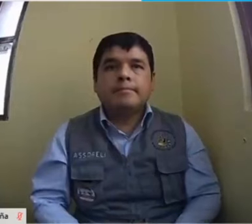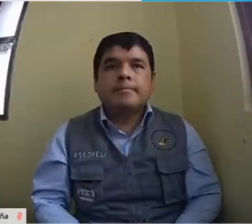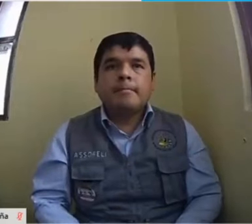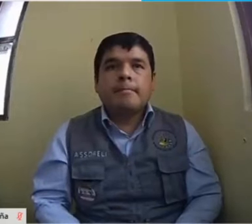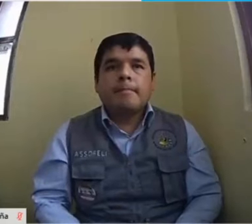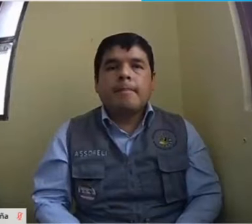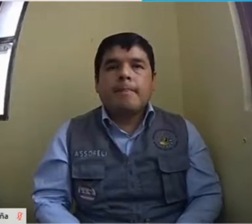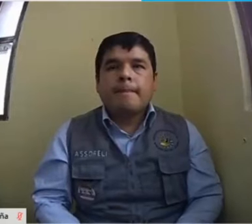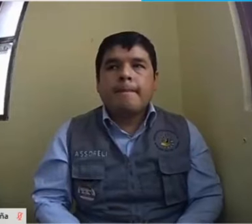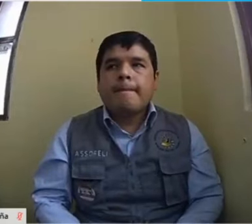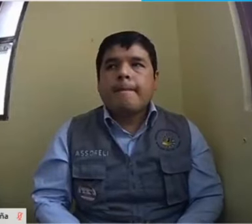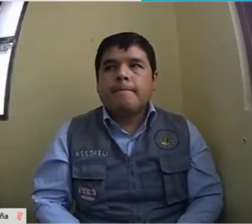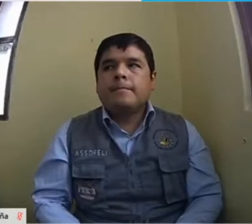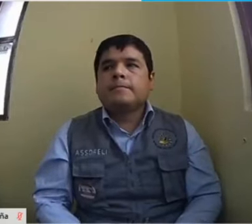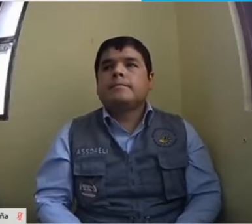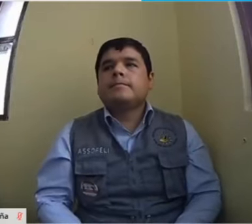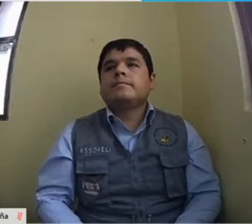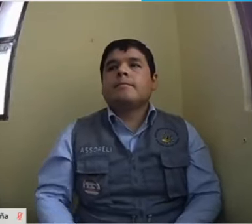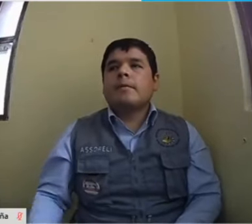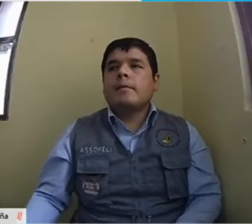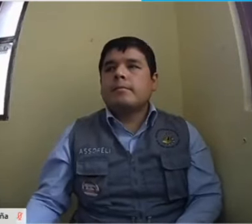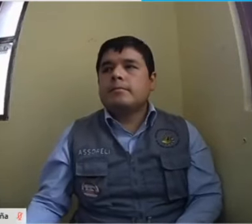suegra, la S antigua y la seña de mujer.